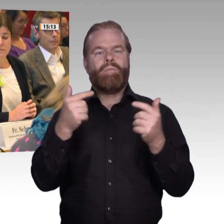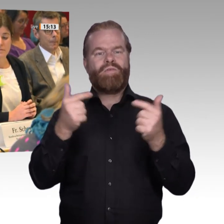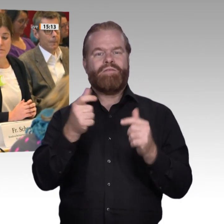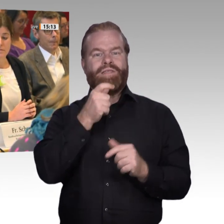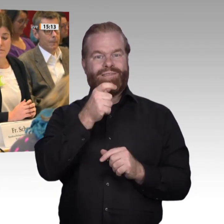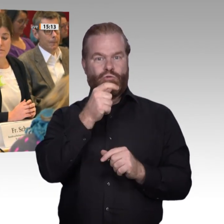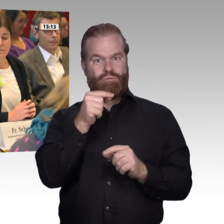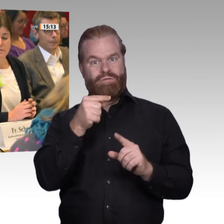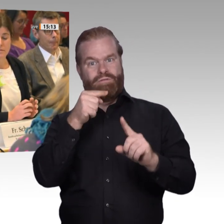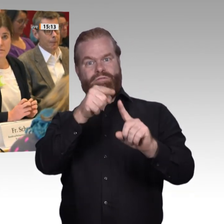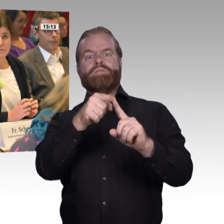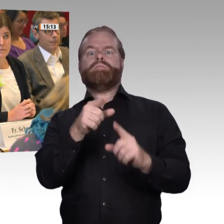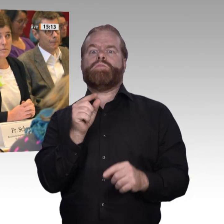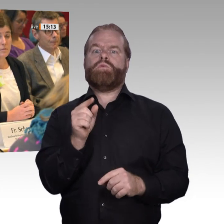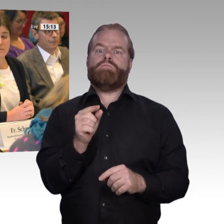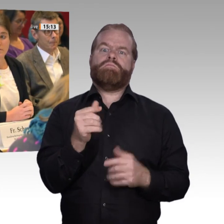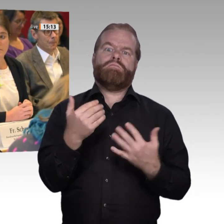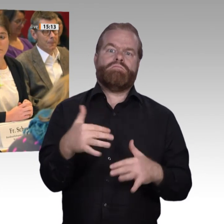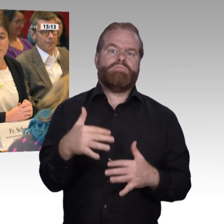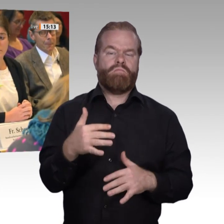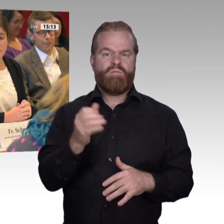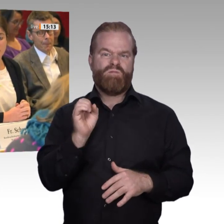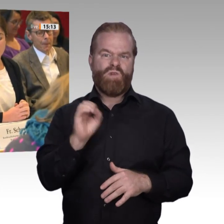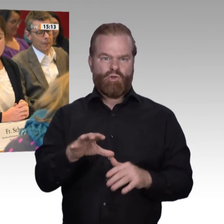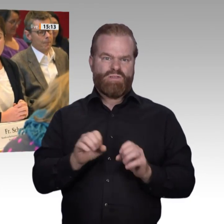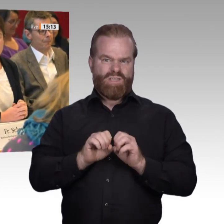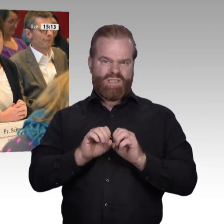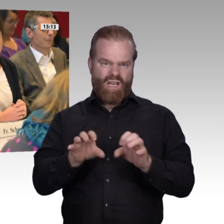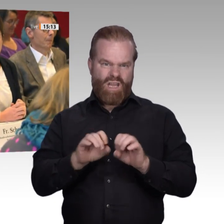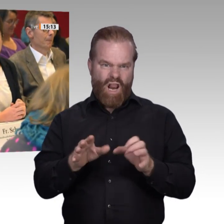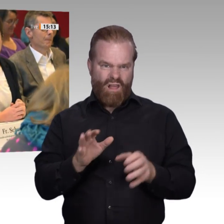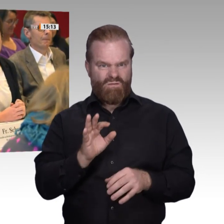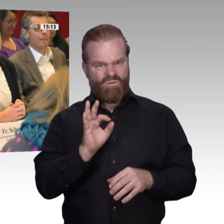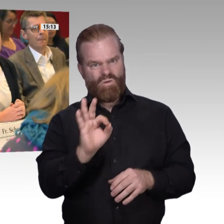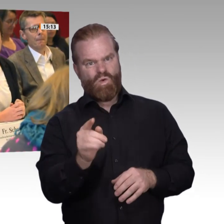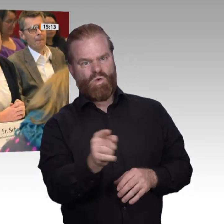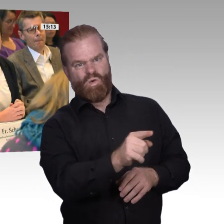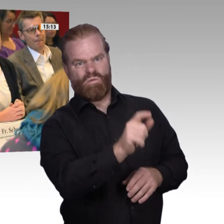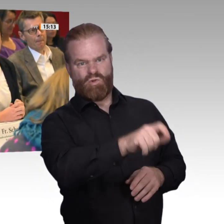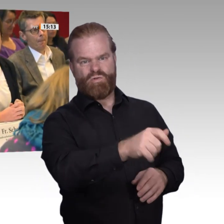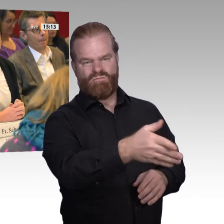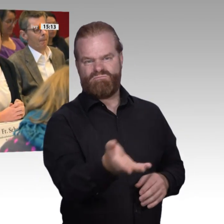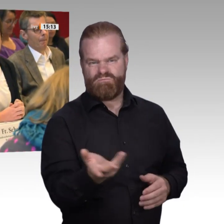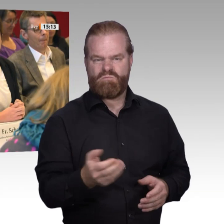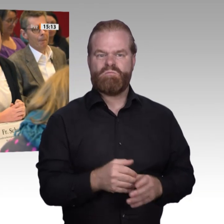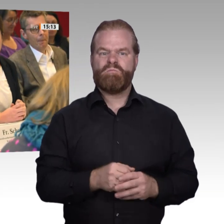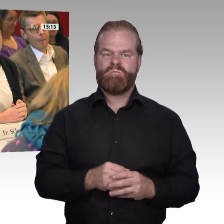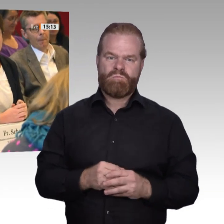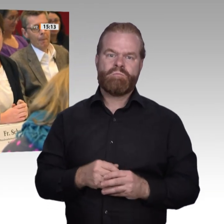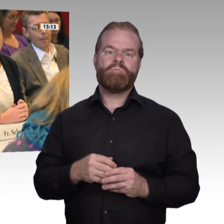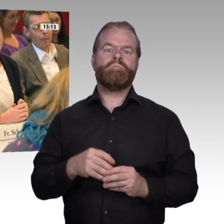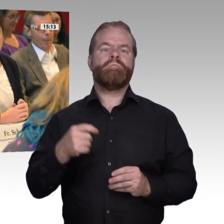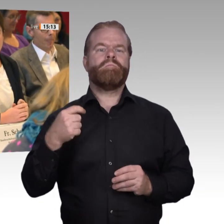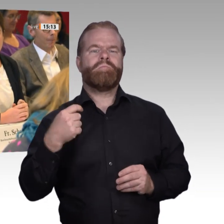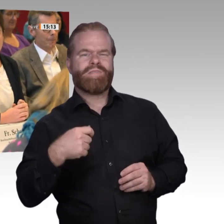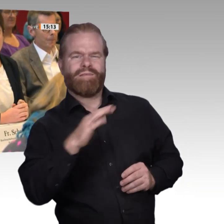betrifft. Die Gestaltung Bitte näher ans Mikrofon. Oh, ich habe den Eindruck, dass nicht alle Sie hören können. Die Gestaltung einer Reform der Pflegeversicherung